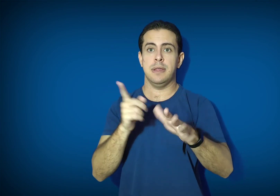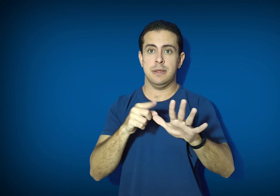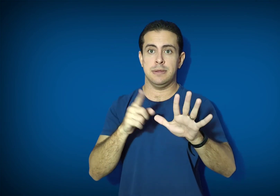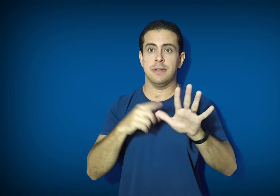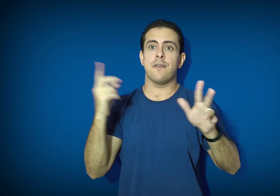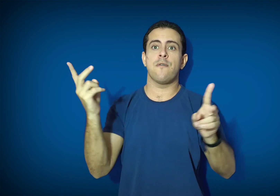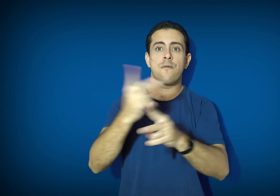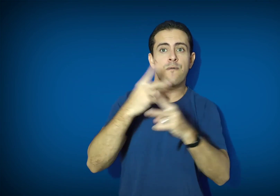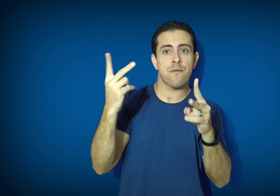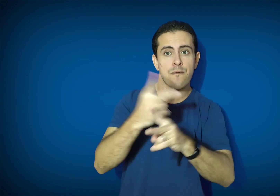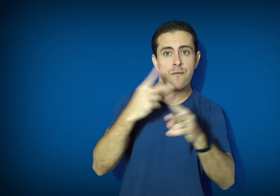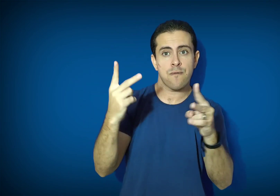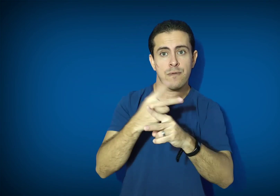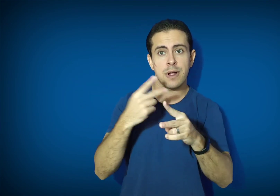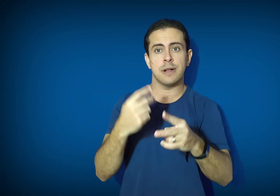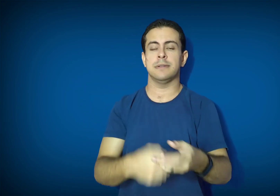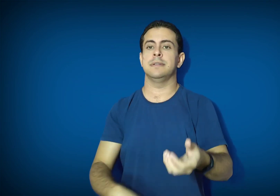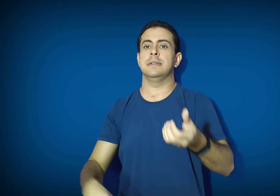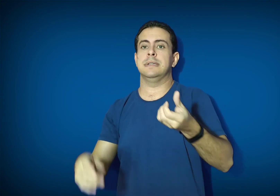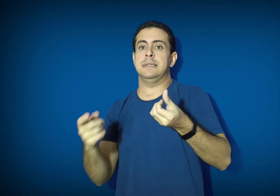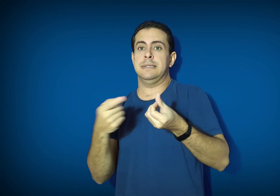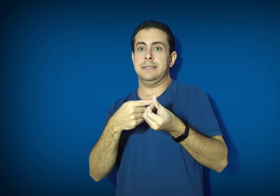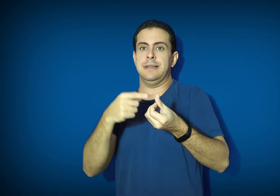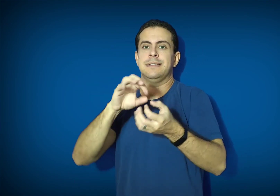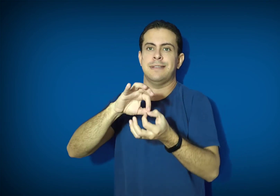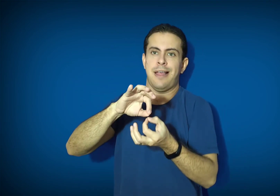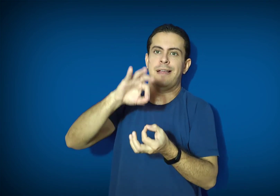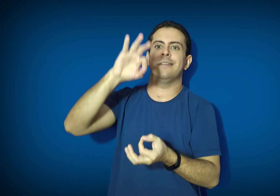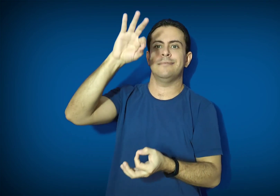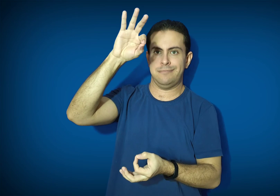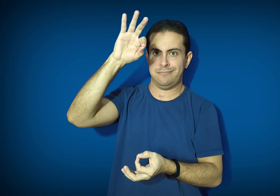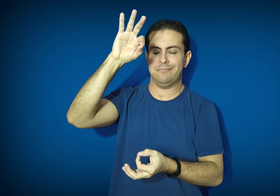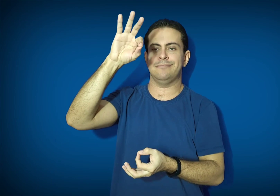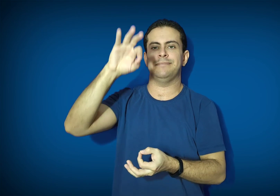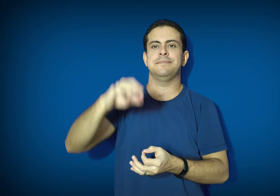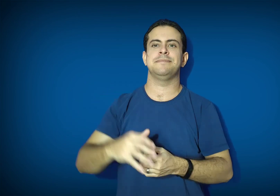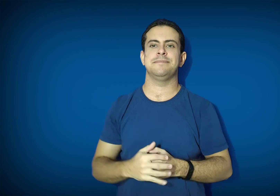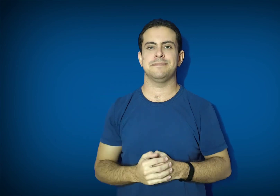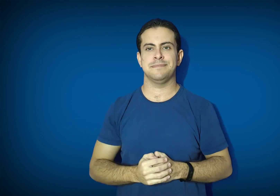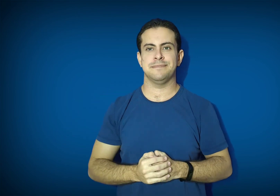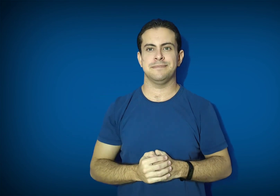a quinta são os ventos e a sexta é a altitude.